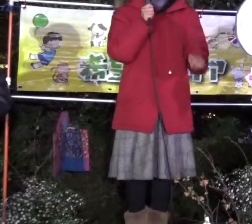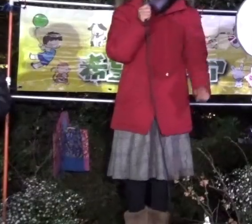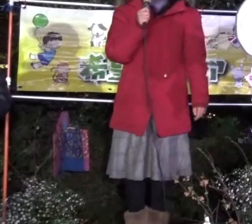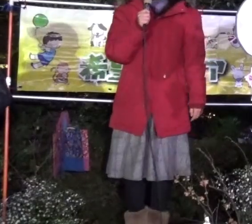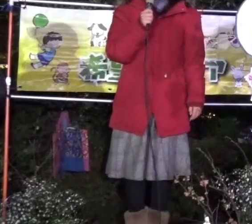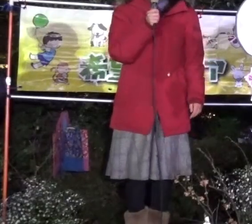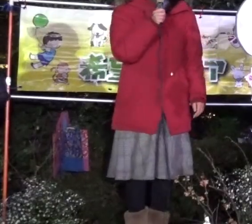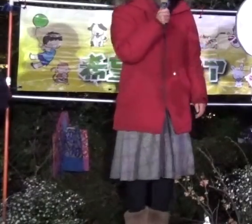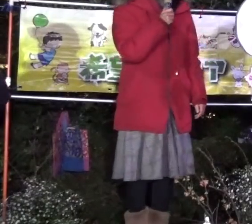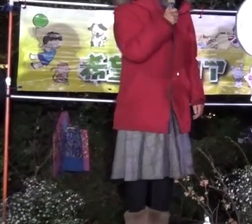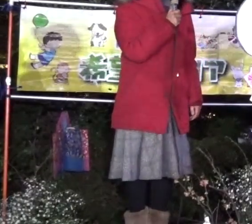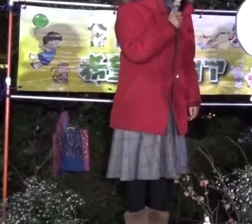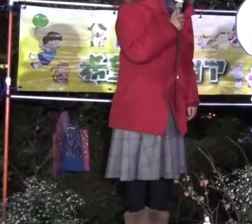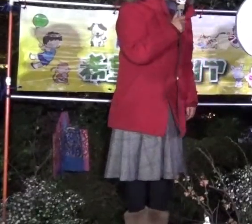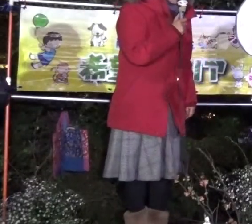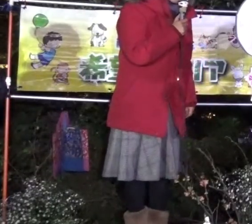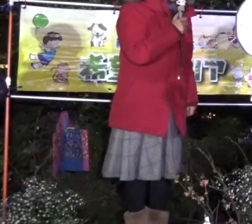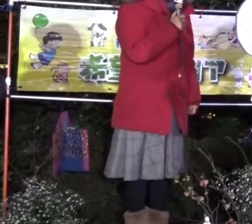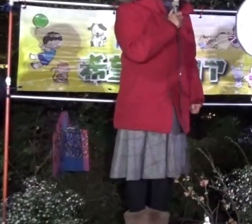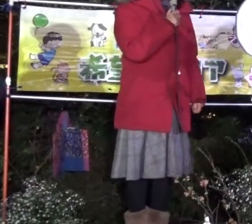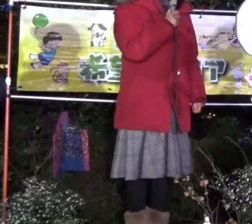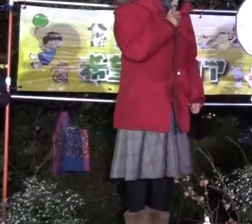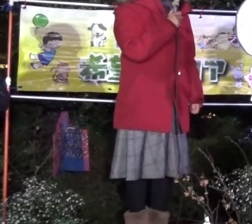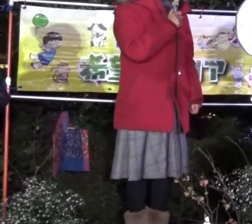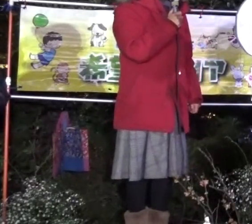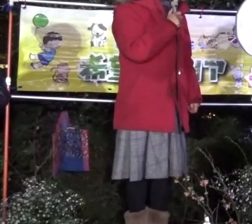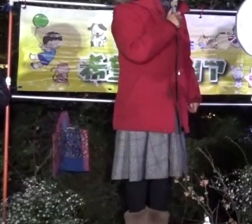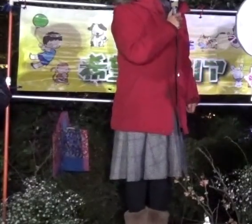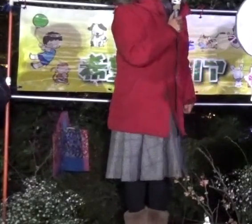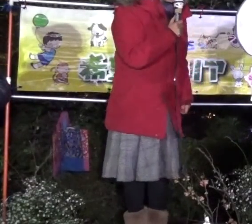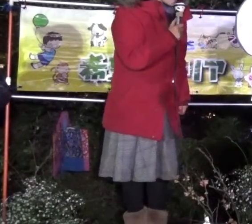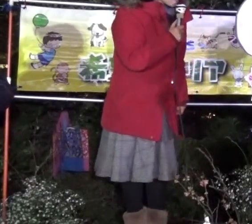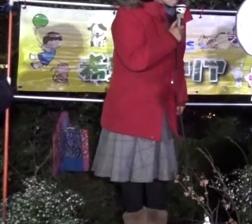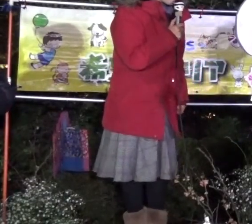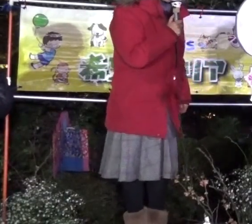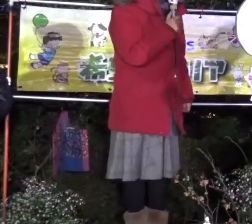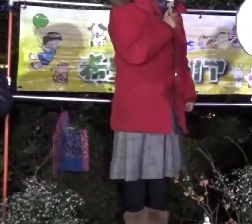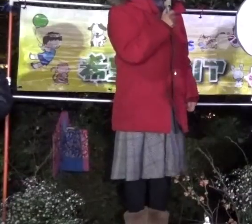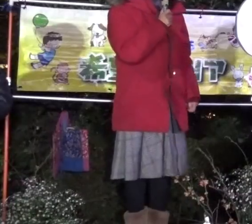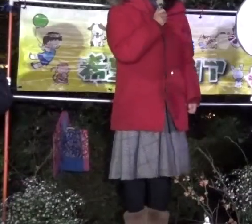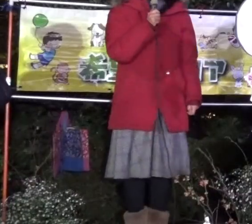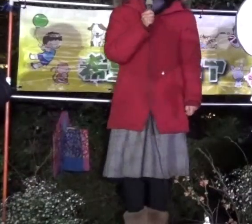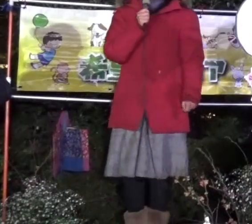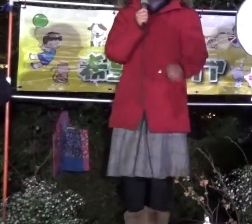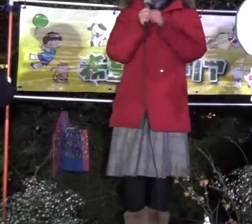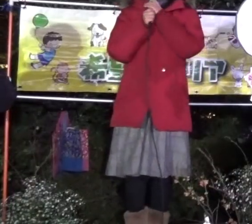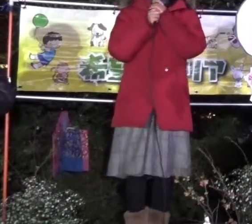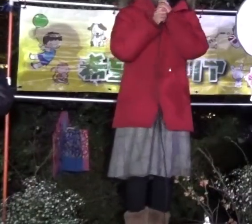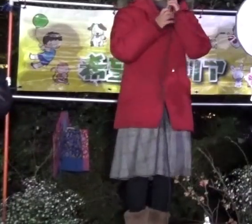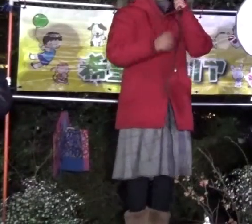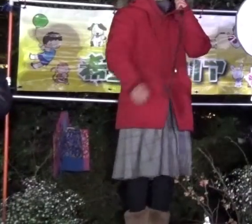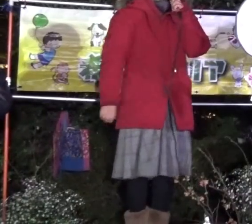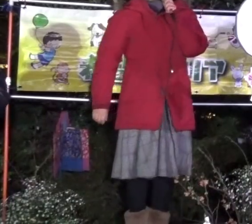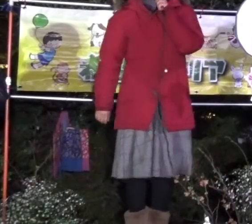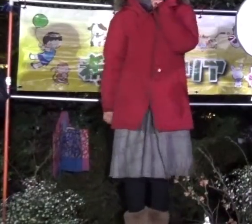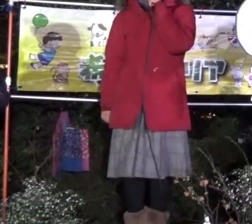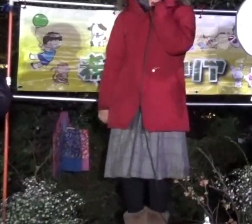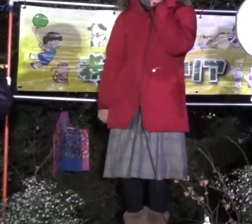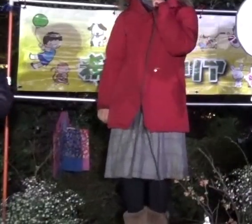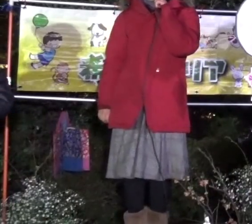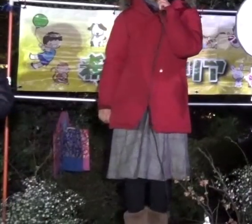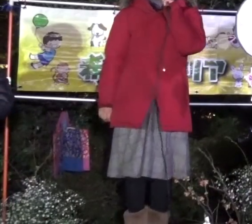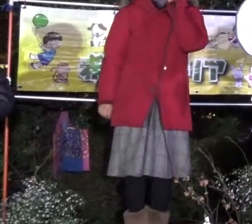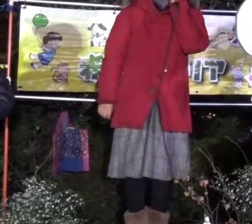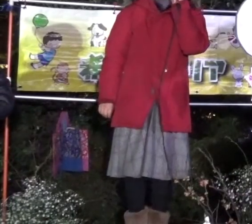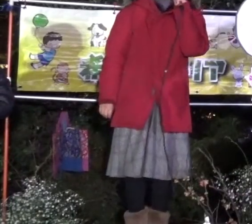原発なくせの抗議行動が始まりまして、最初はファミリーエリアっていう名前だったんですよね。 でお子さんでも初め